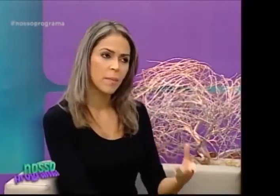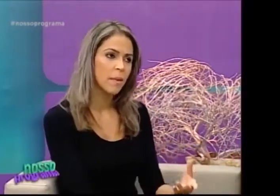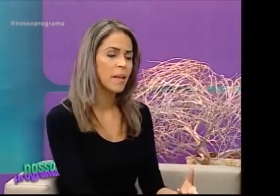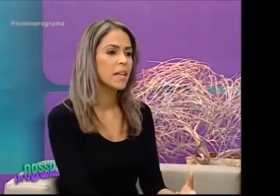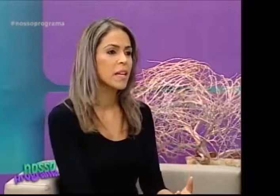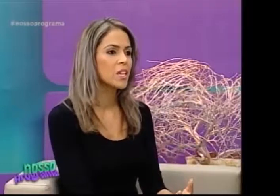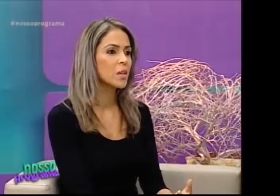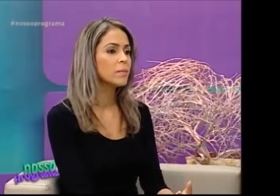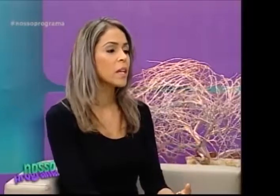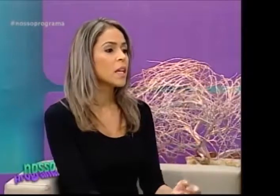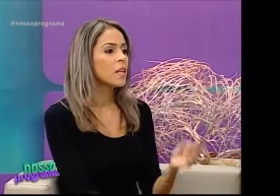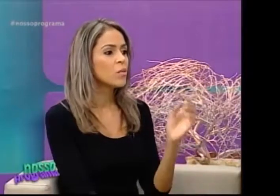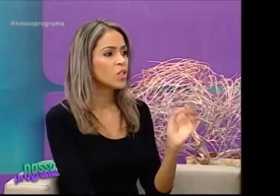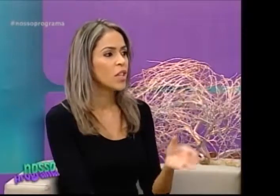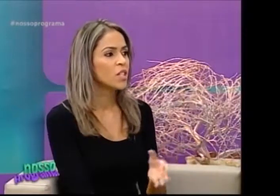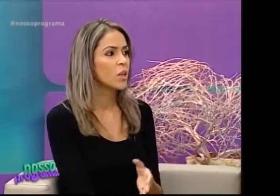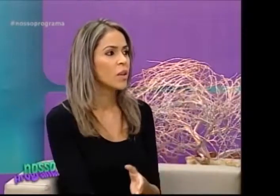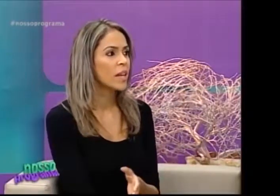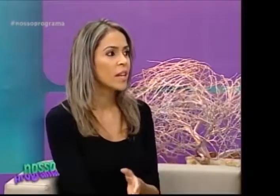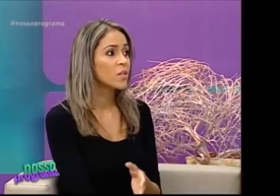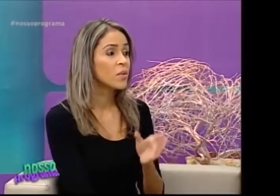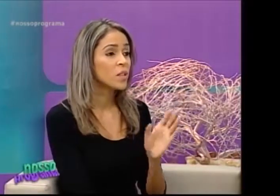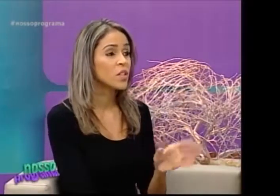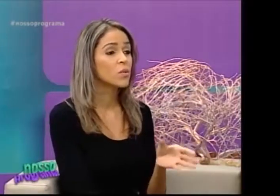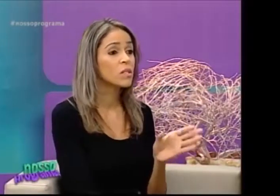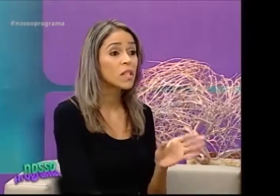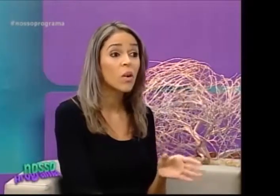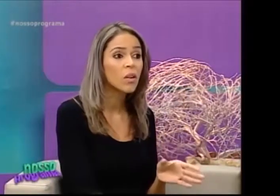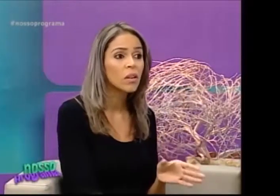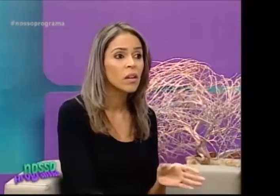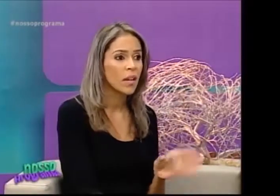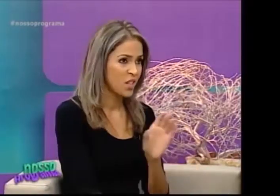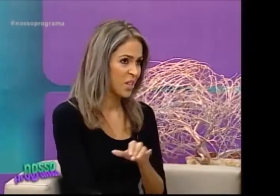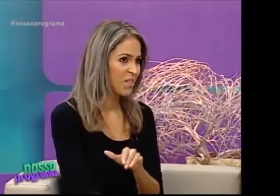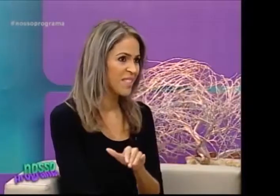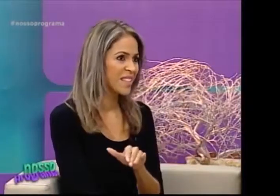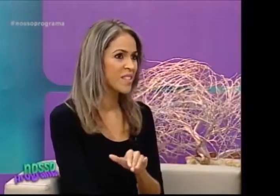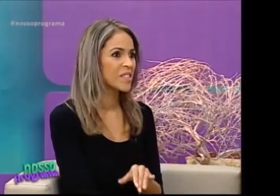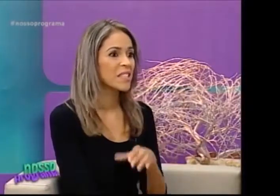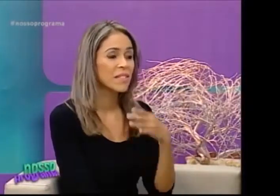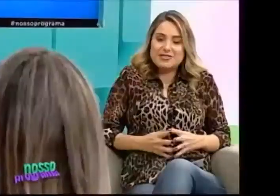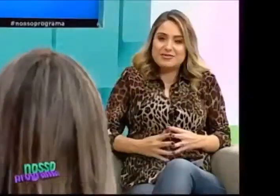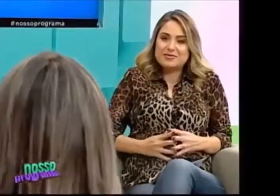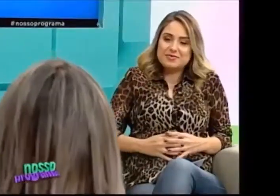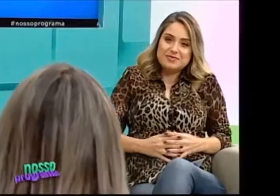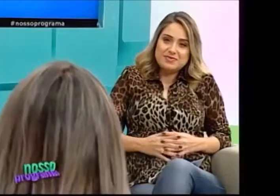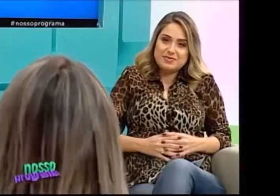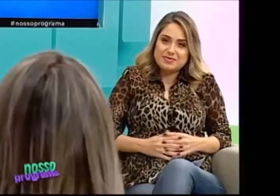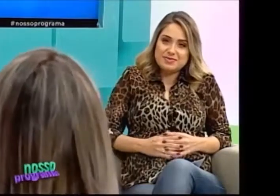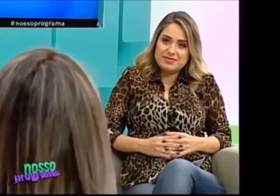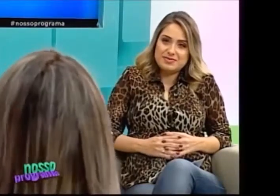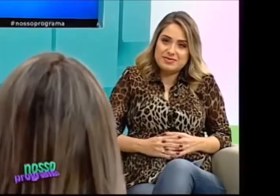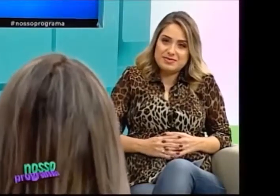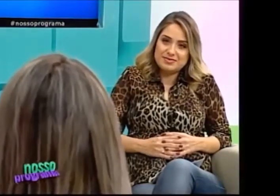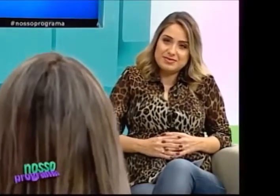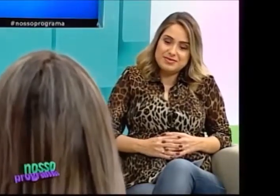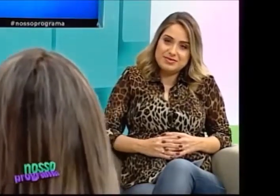ia para a igreja. E um dia ele chegou na igreja e viu que tinha um senhor, ele tinha 9 anos, que ia lá, olhava o